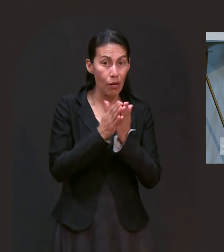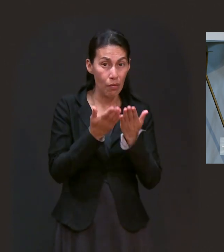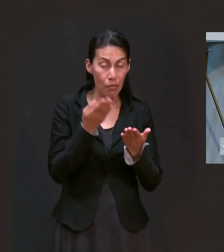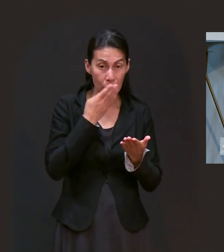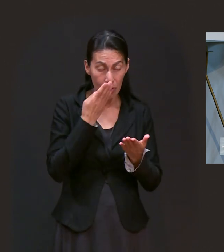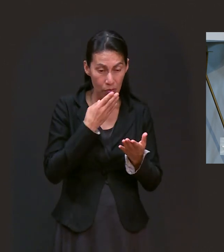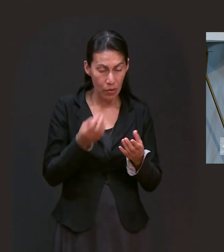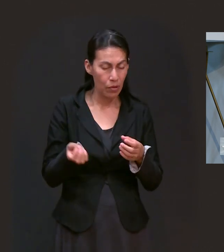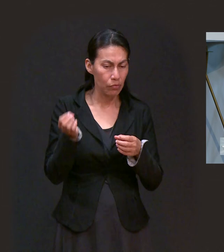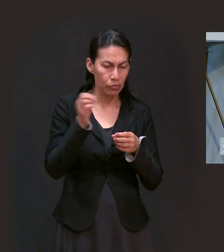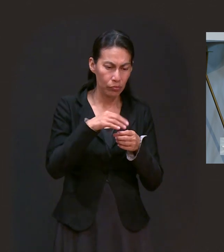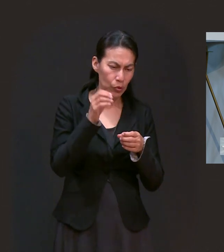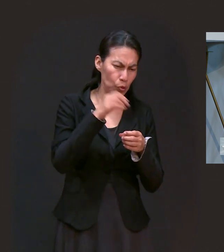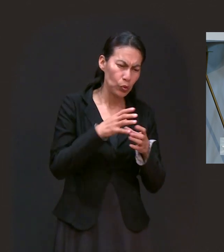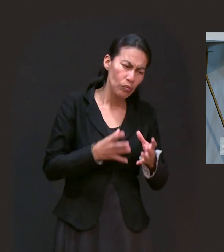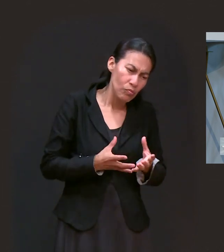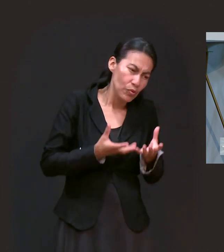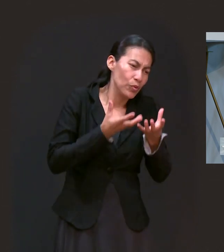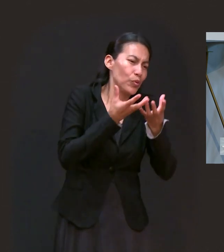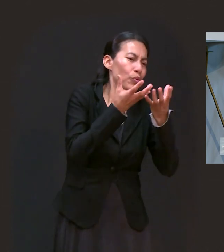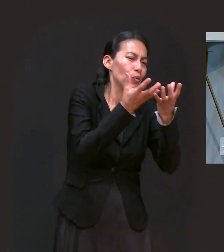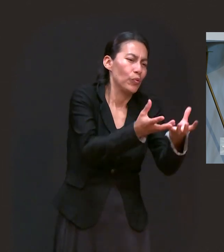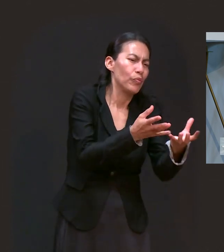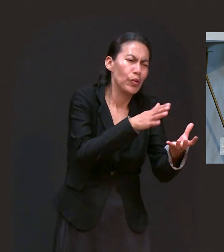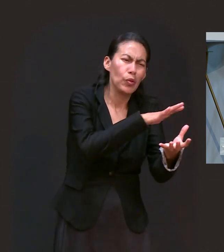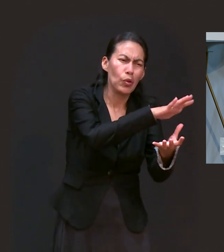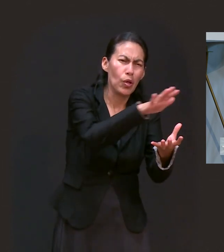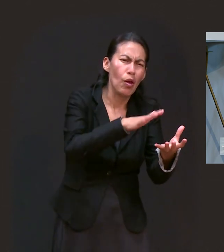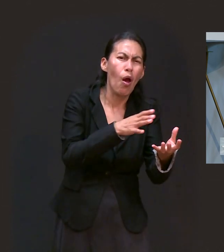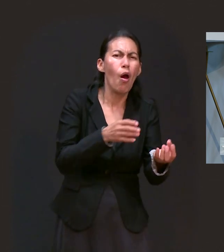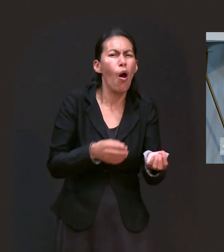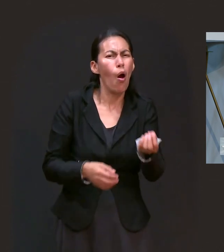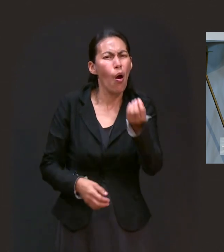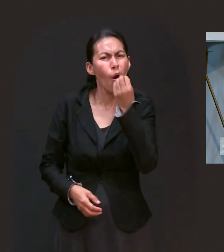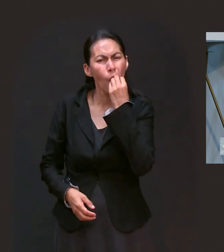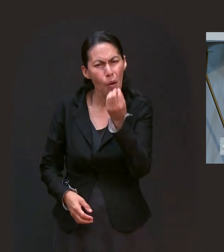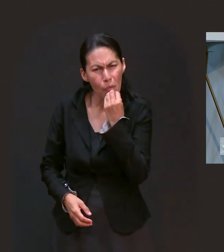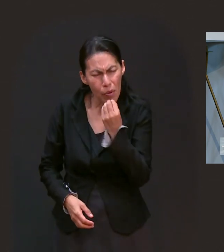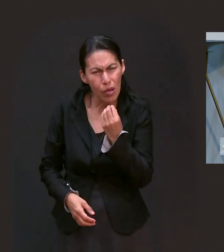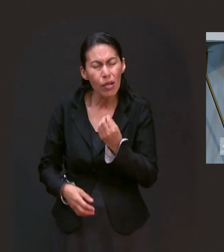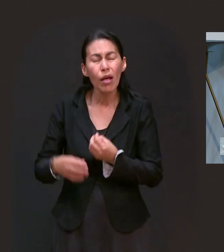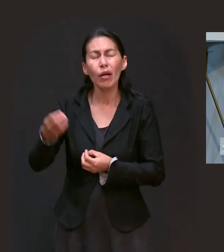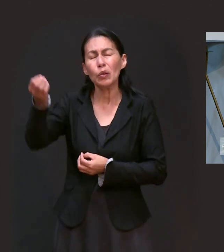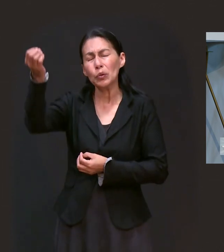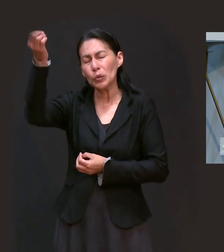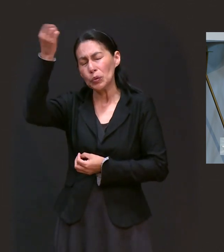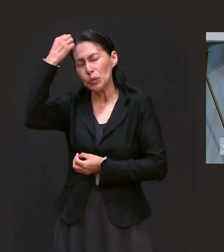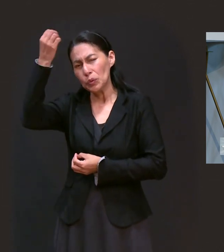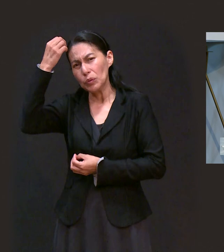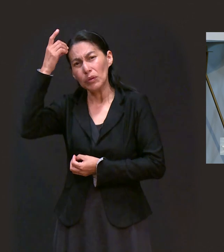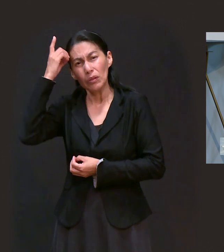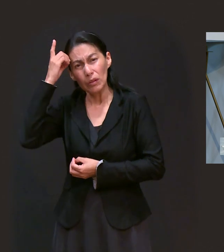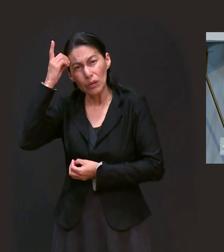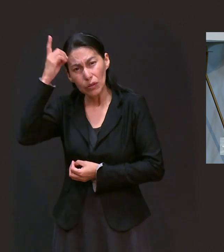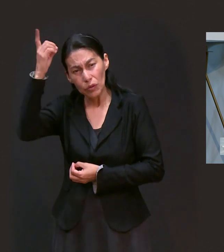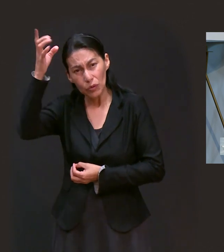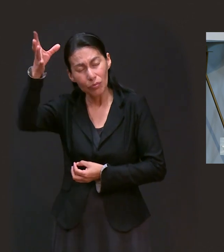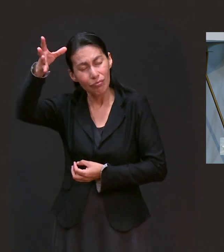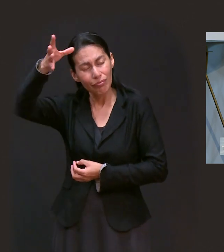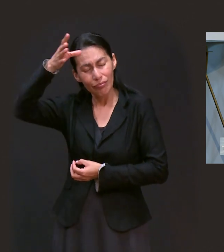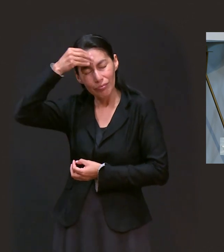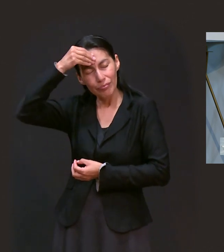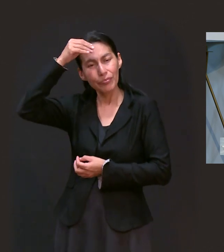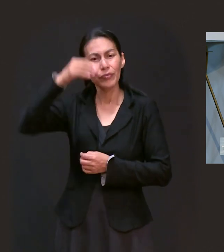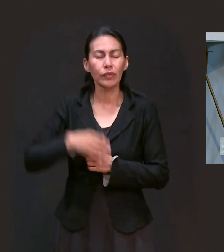sino también el pan de vida que es la palabra de dios y la forma en que podemos contribuir con